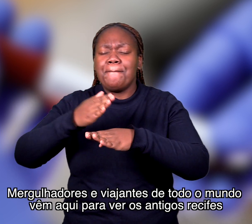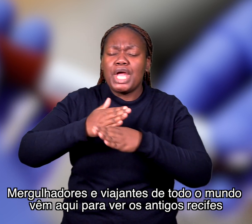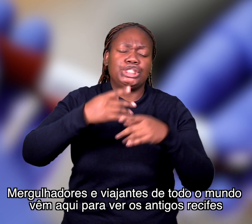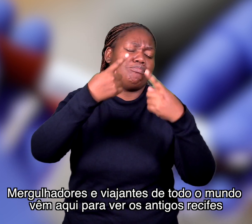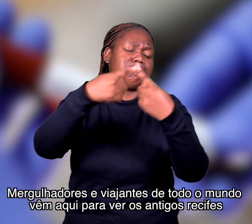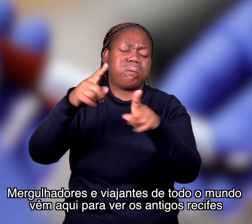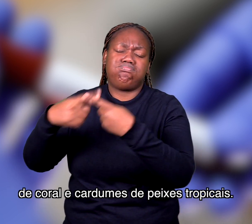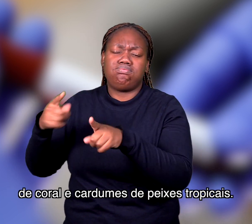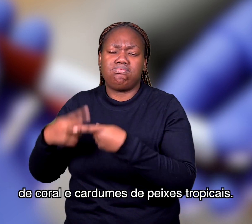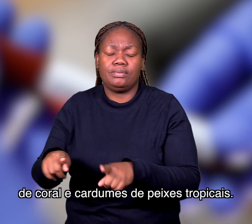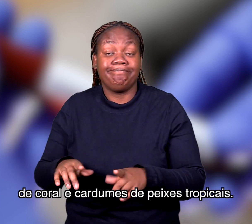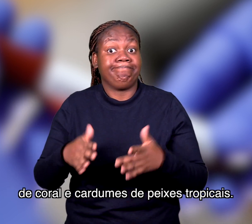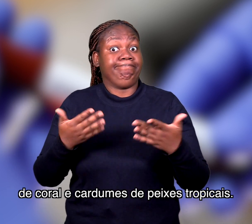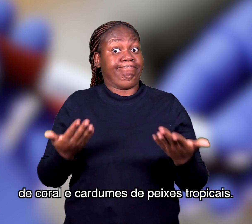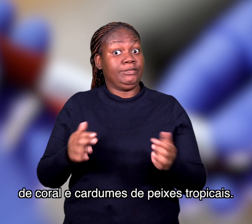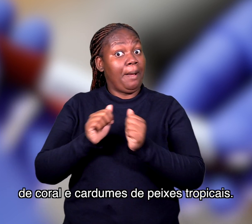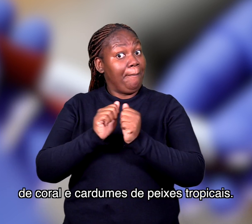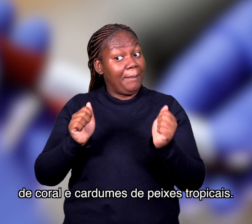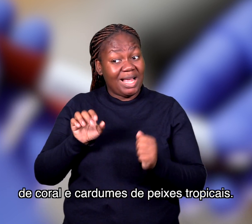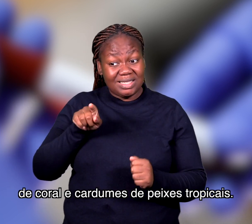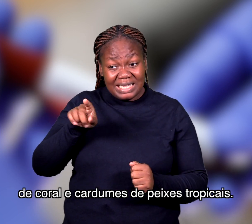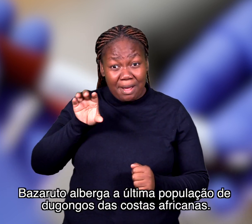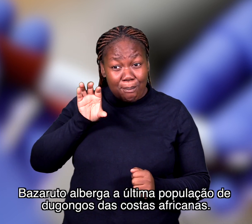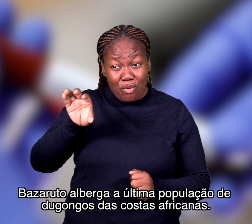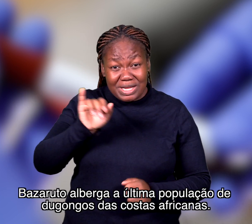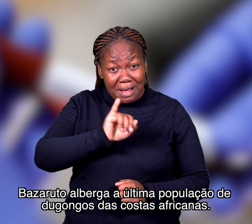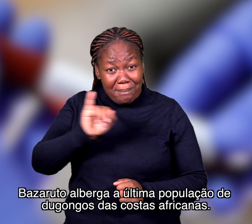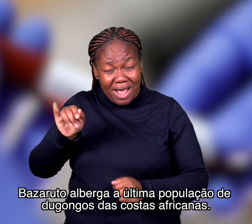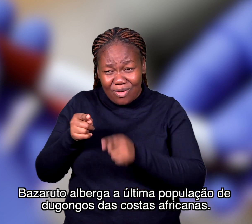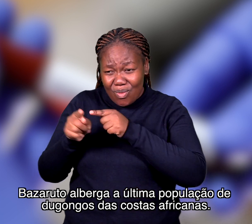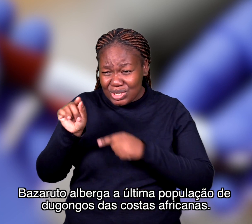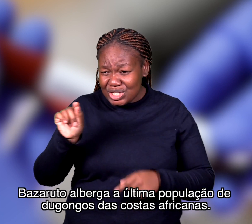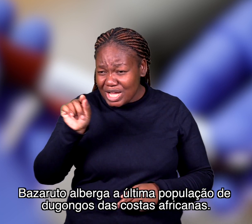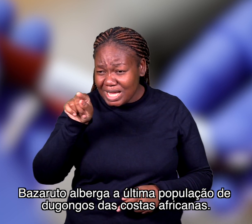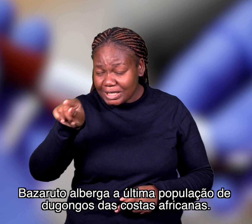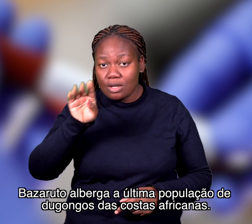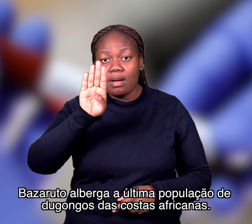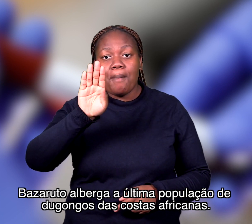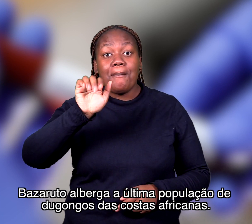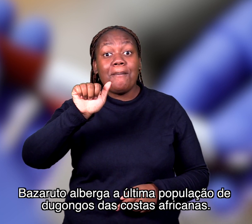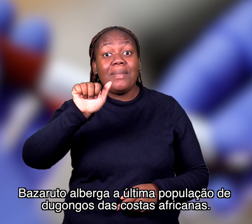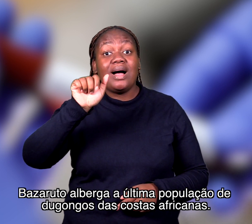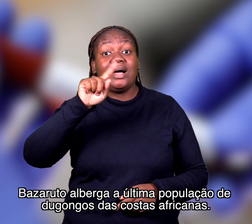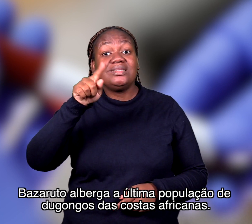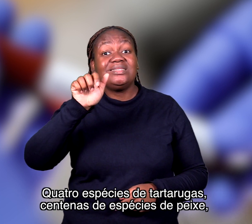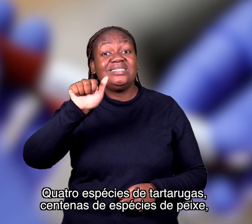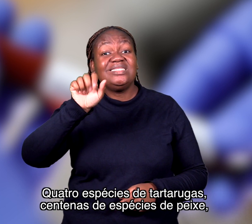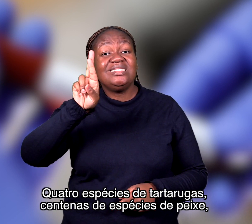recifes de coral e cardúmias de peixes tropicais. Bazaruto alberga a última população de dugongos das costas africanas.